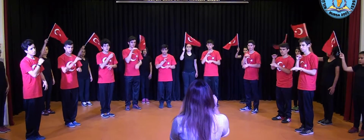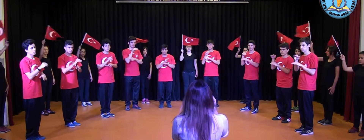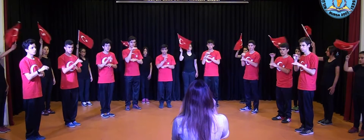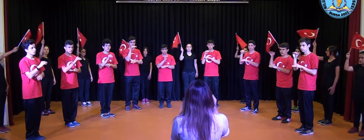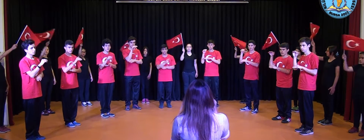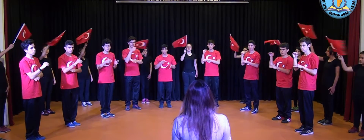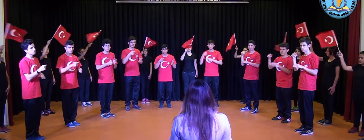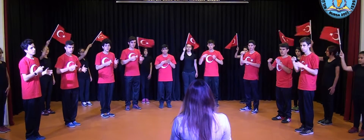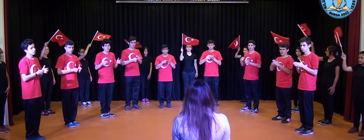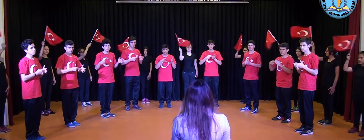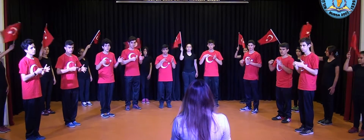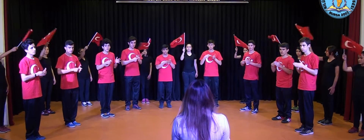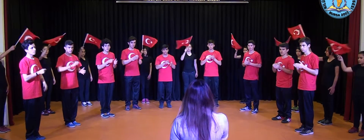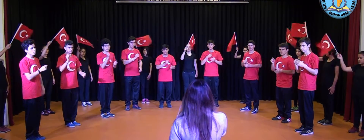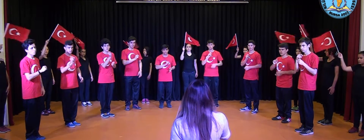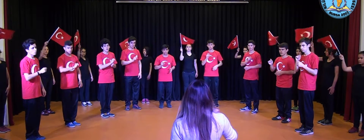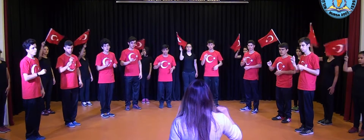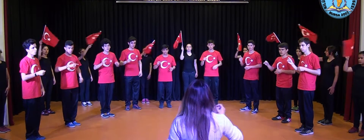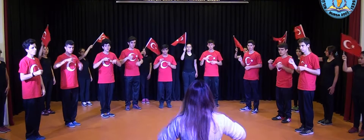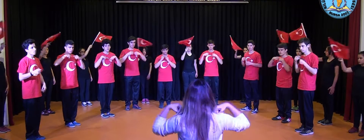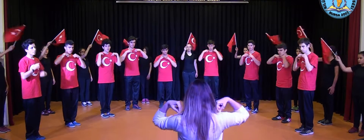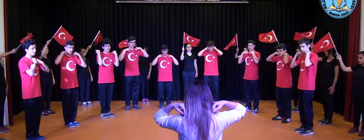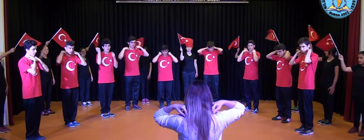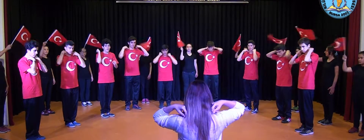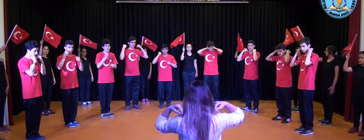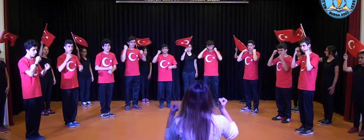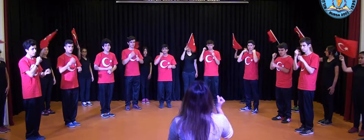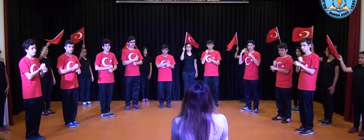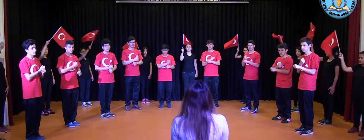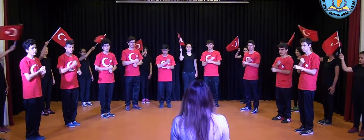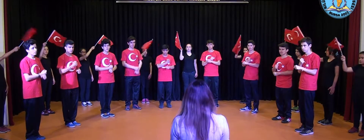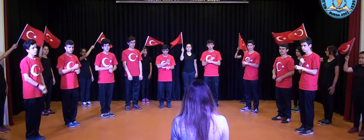Yaşa Adın yazılacak Yüceler Taşa